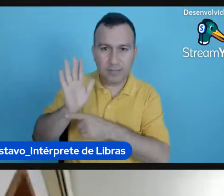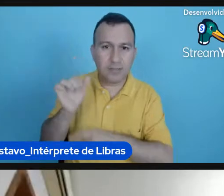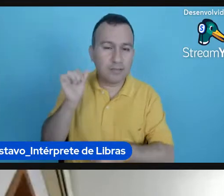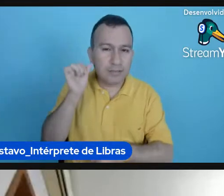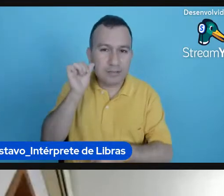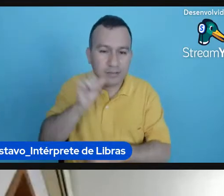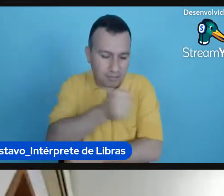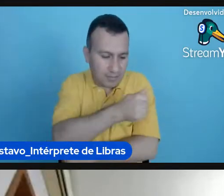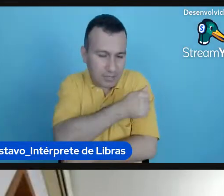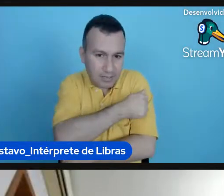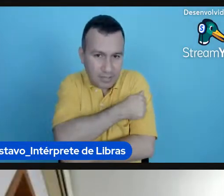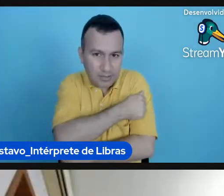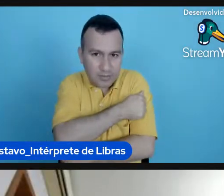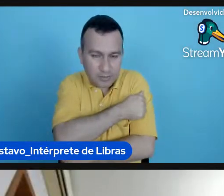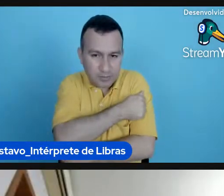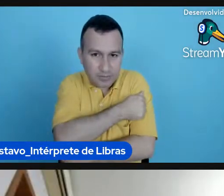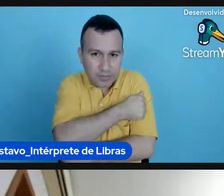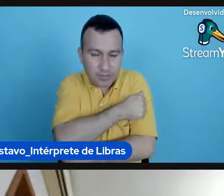outros,